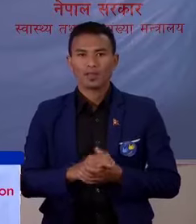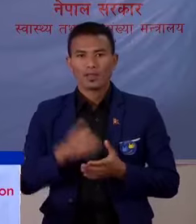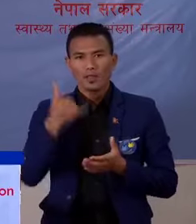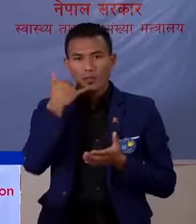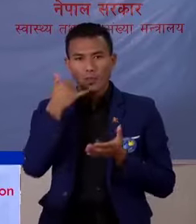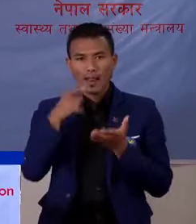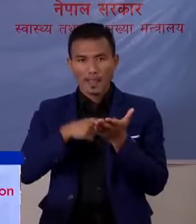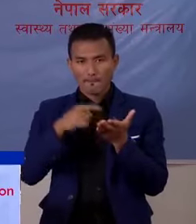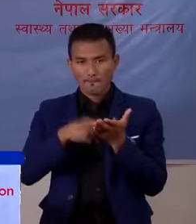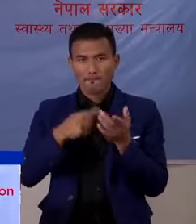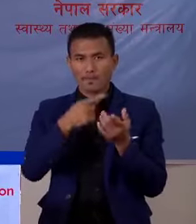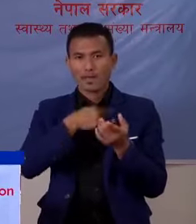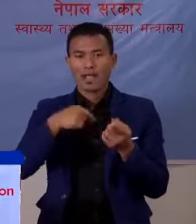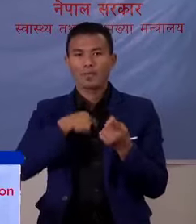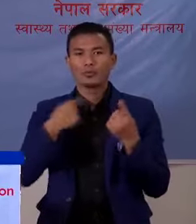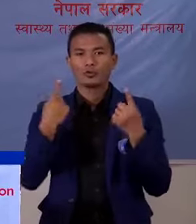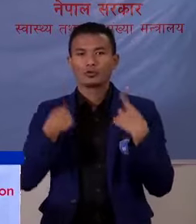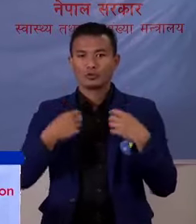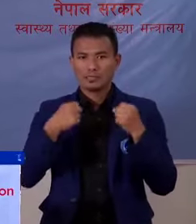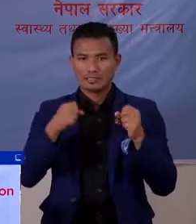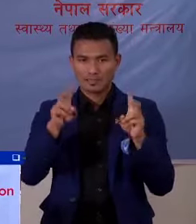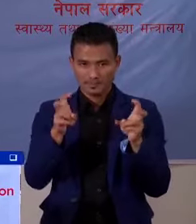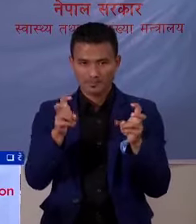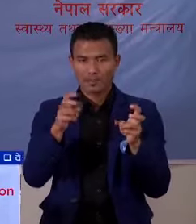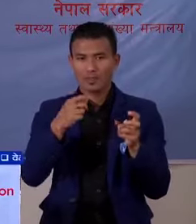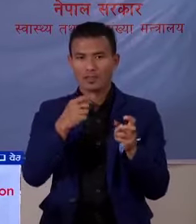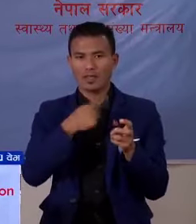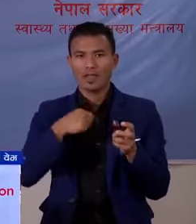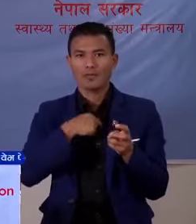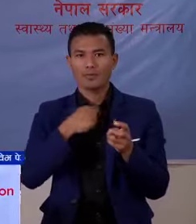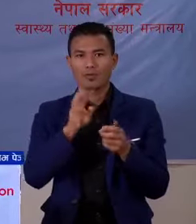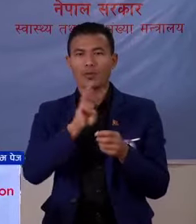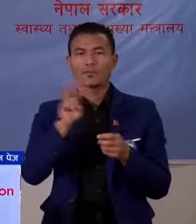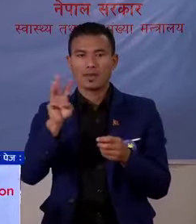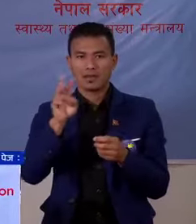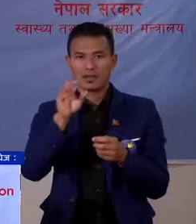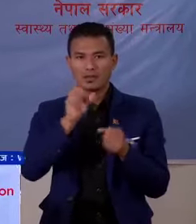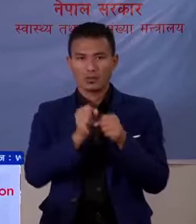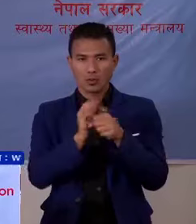मोबाइल एप्लिकेसन हाम्रो स्वास्थ्य र हाम्रो वेब पेज